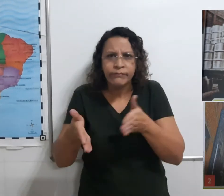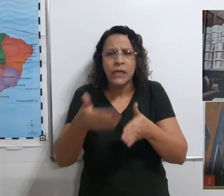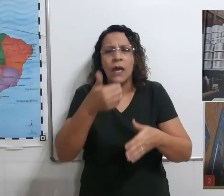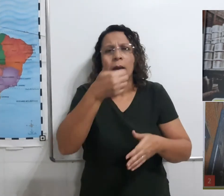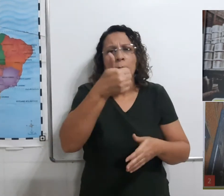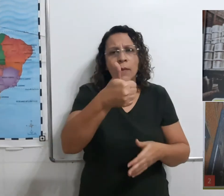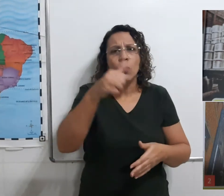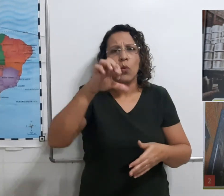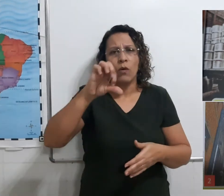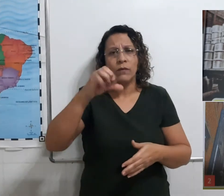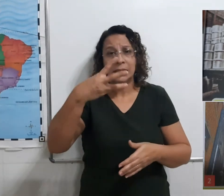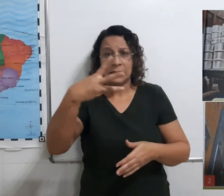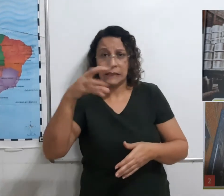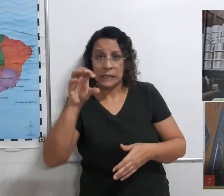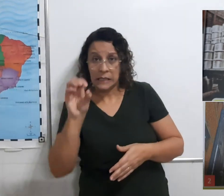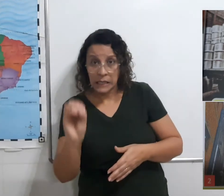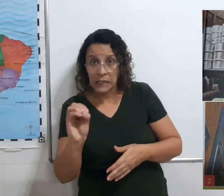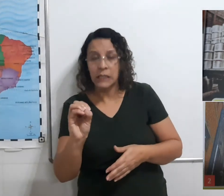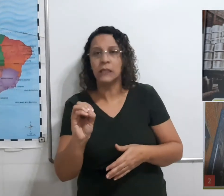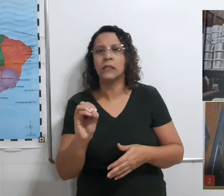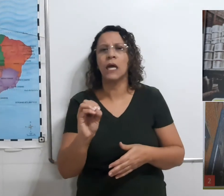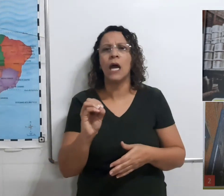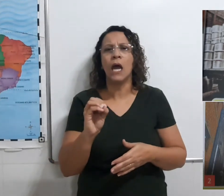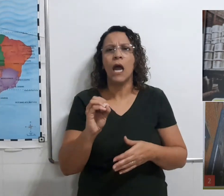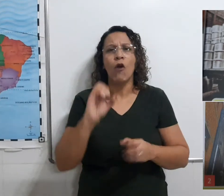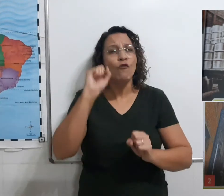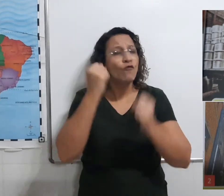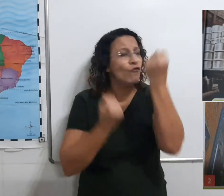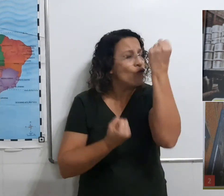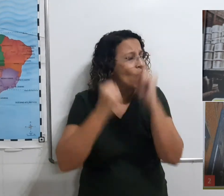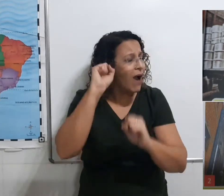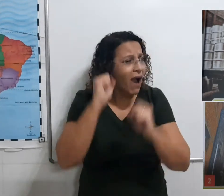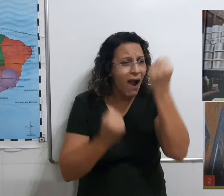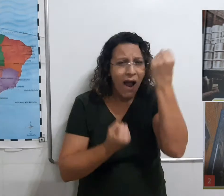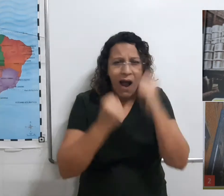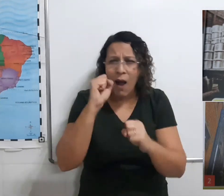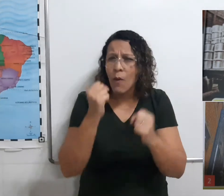1930, muitas fábricas foram instaladas no Brasil.